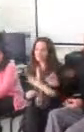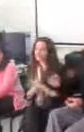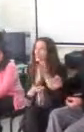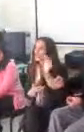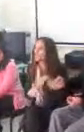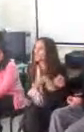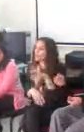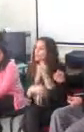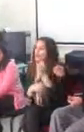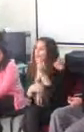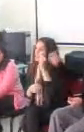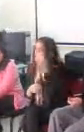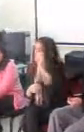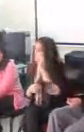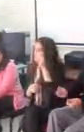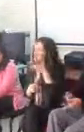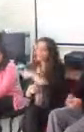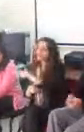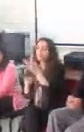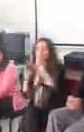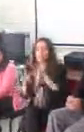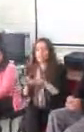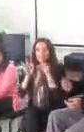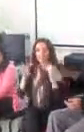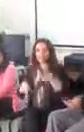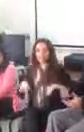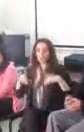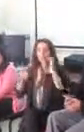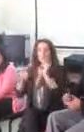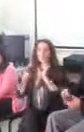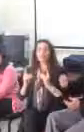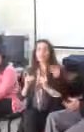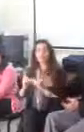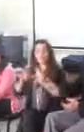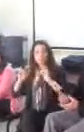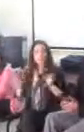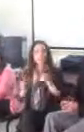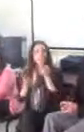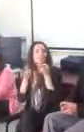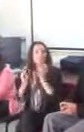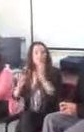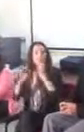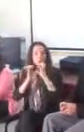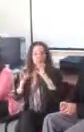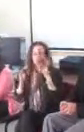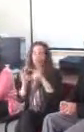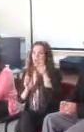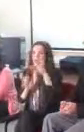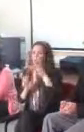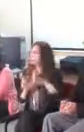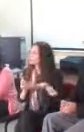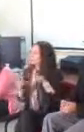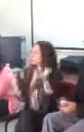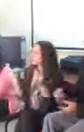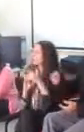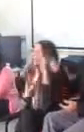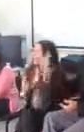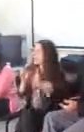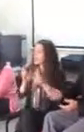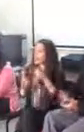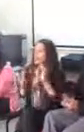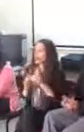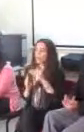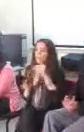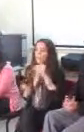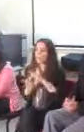لو شيء بسيط انه تبدوا حياتكم بالشكل الصحيح، كيف تتواصلوا مع المجتمع، مع الناس، مع